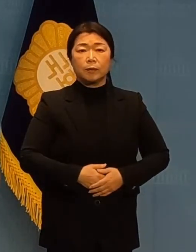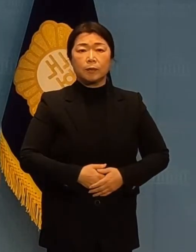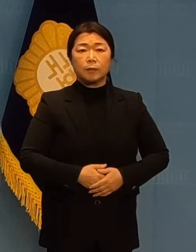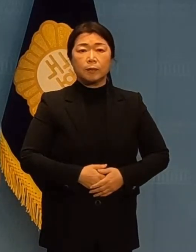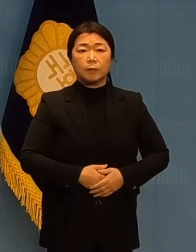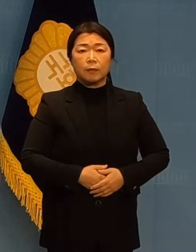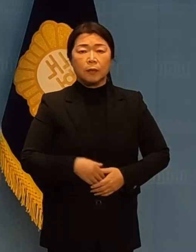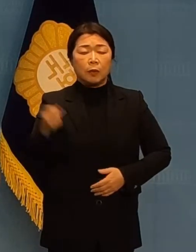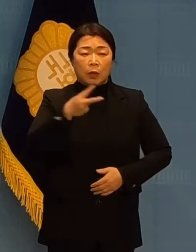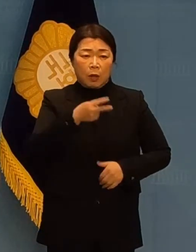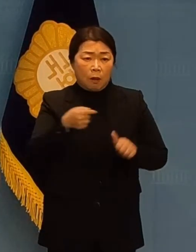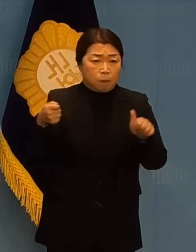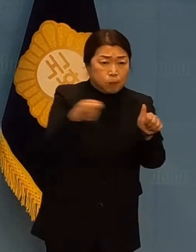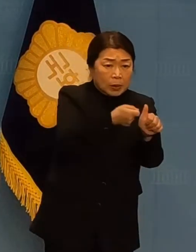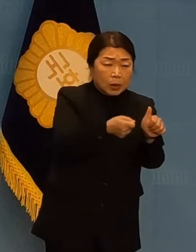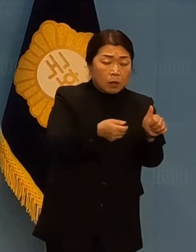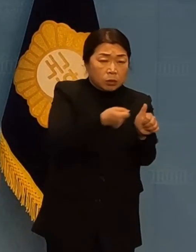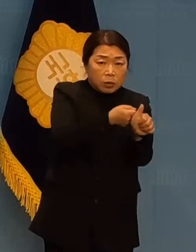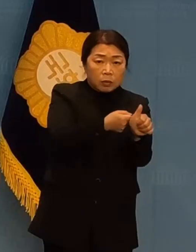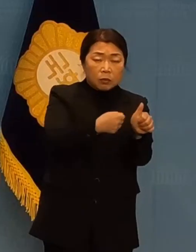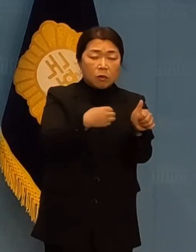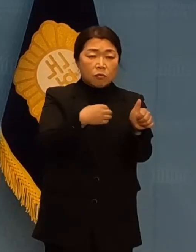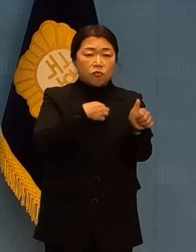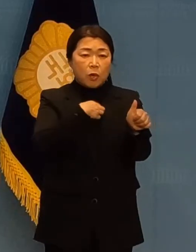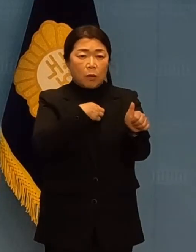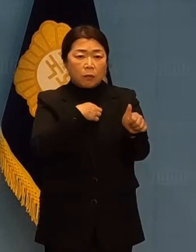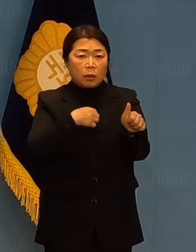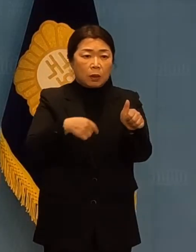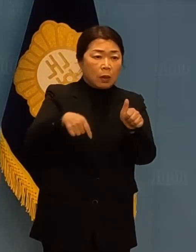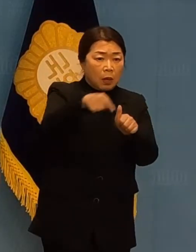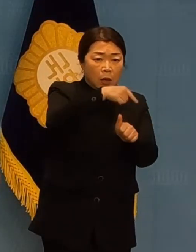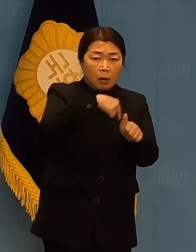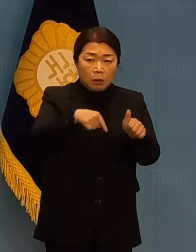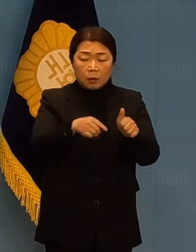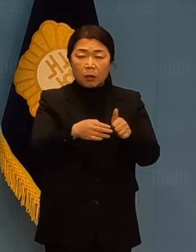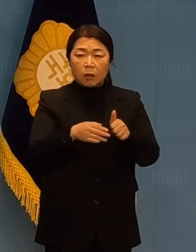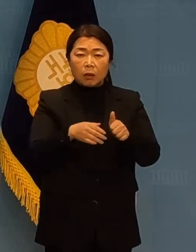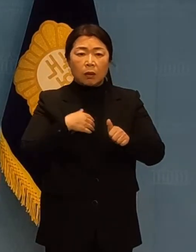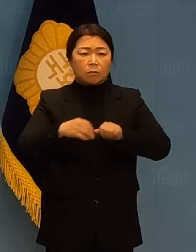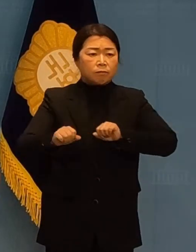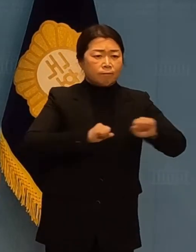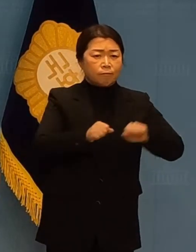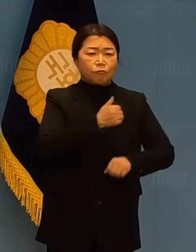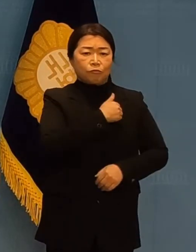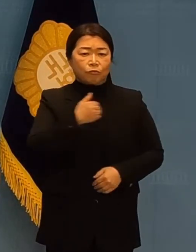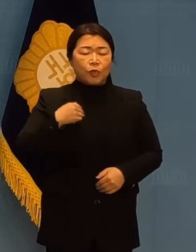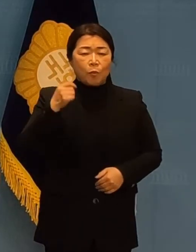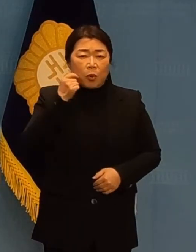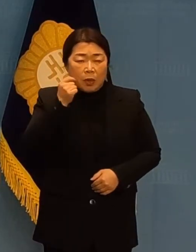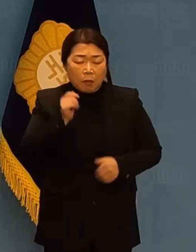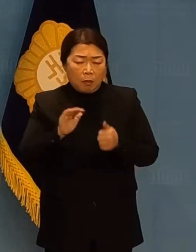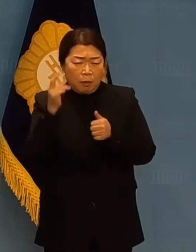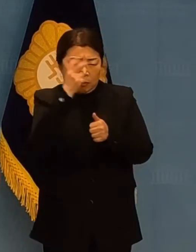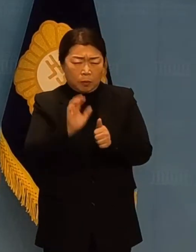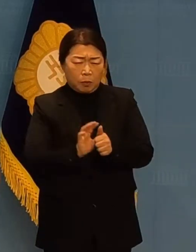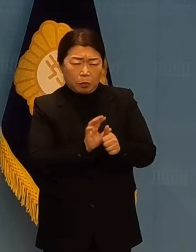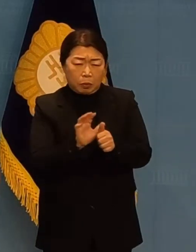또 다른 테러 위협에 유세조차 제대로 할 수 없는 상황에 빠졌던